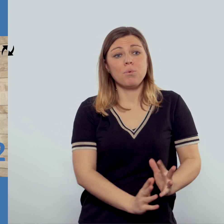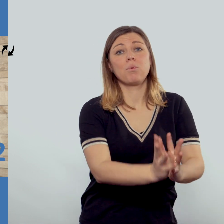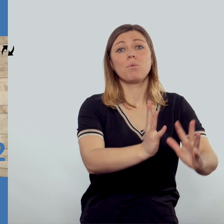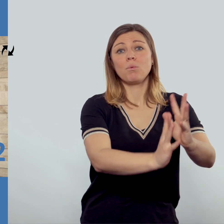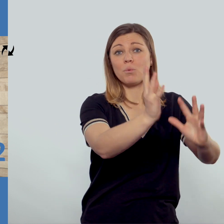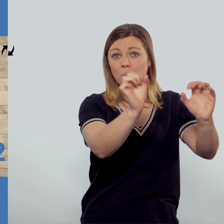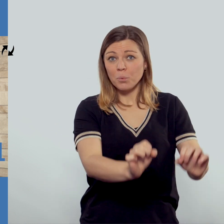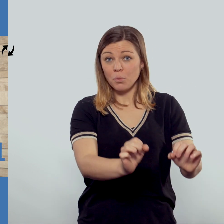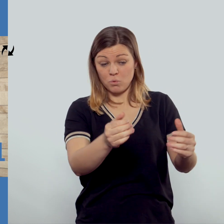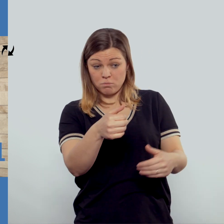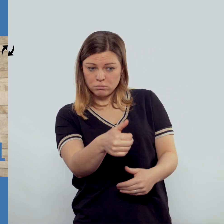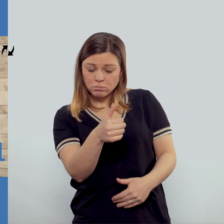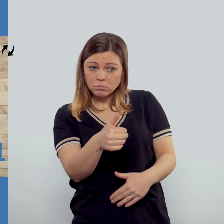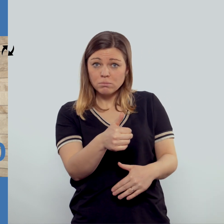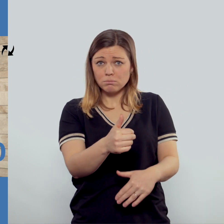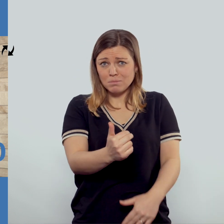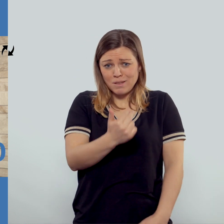afin qu'il puisse efficacement